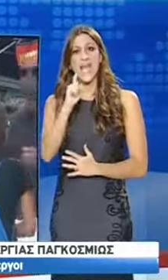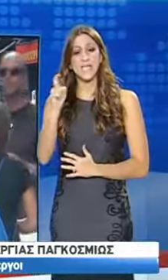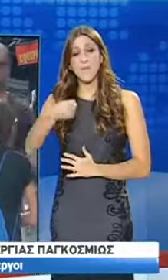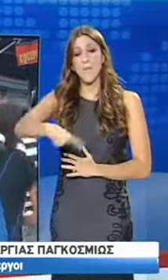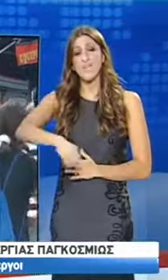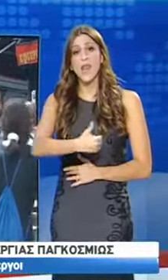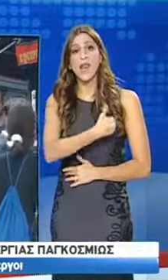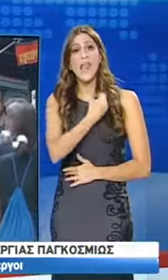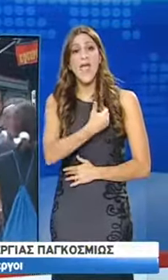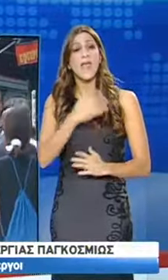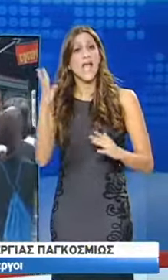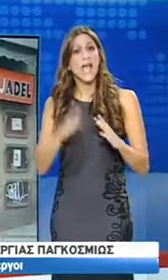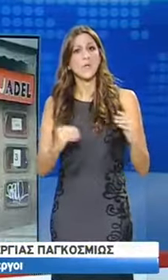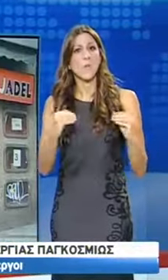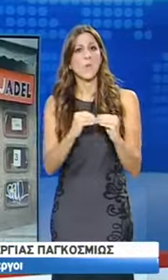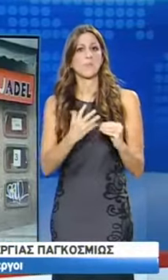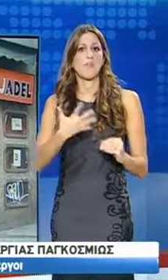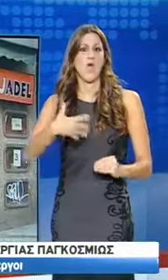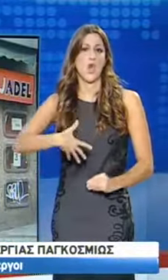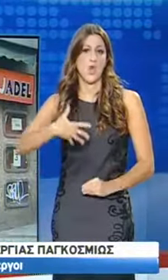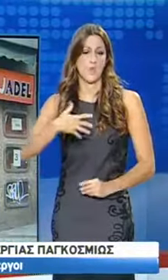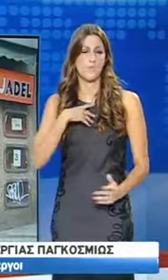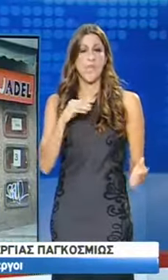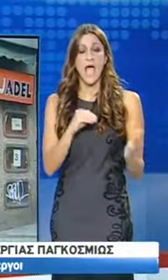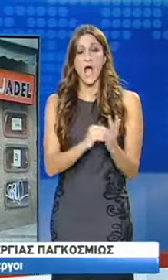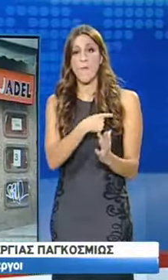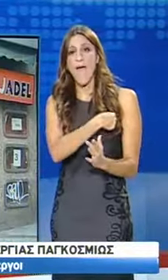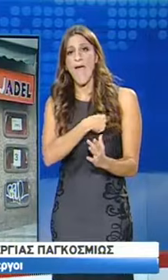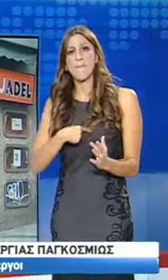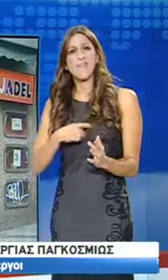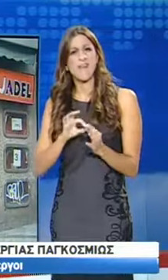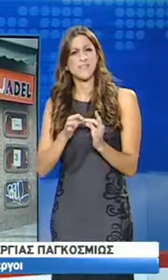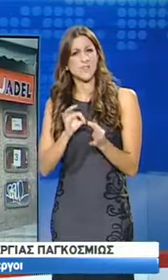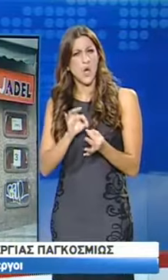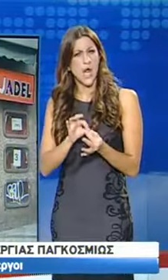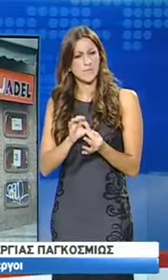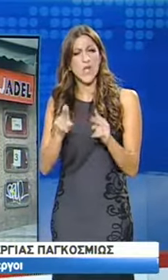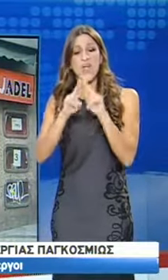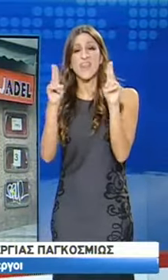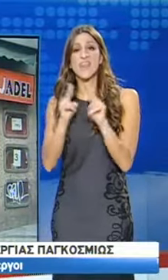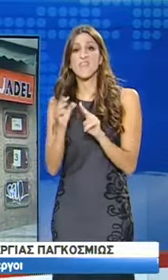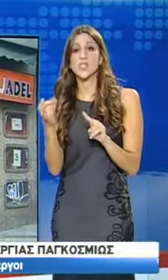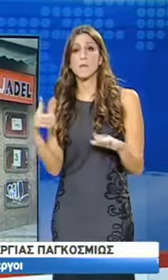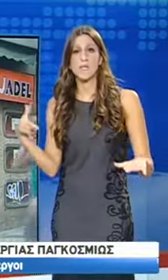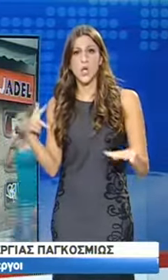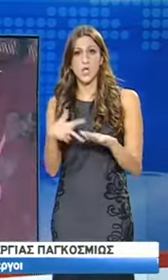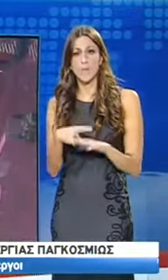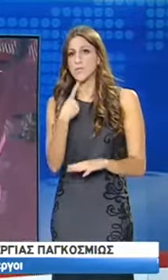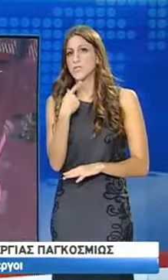νέοι κάτω των 25 ετών. Σύμφωνα με την επικεφαλής του οργανισμού, Guy Ryder, το Διεθνές Νομισματικό Ταμείο αναγνωρίζει πλέον